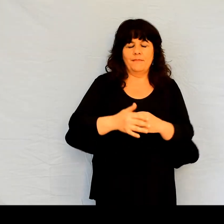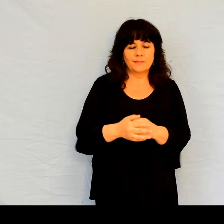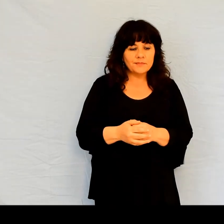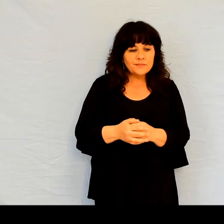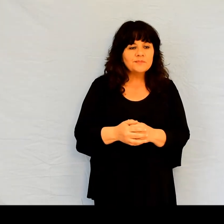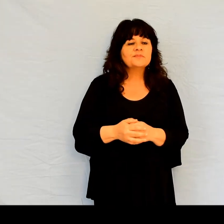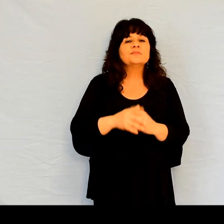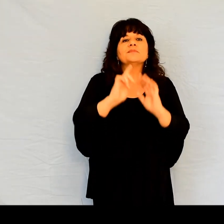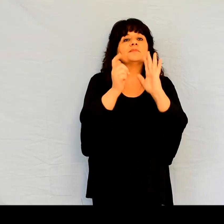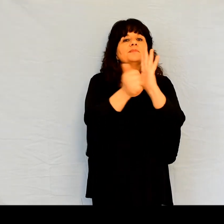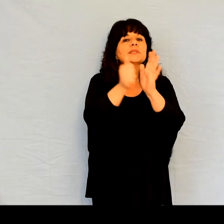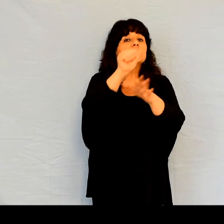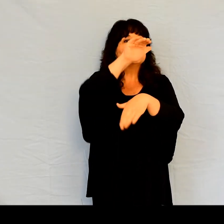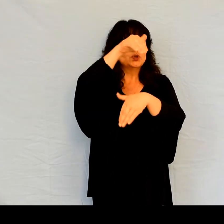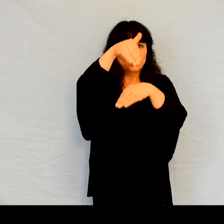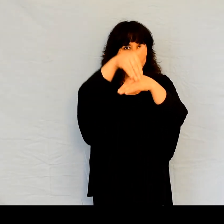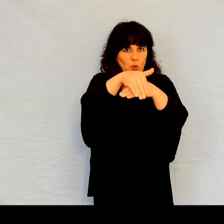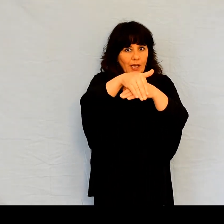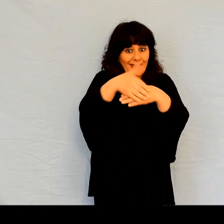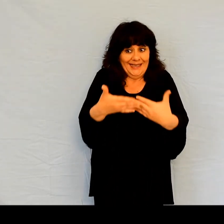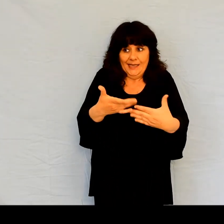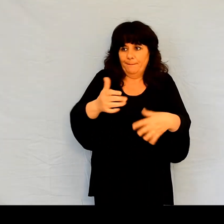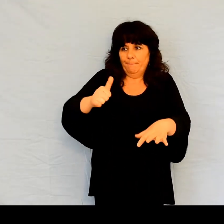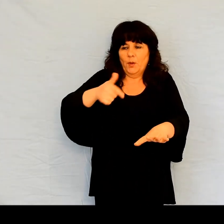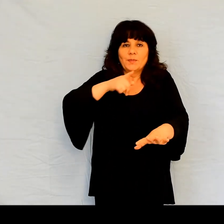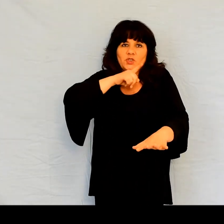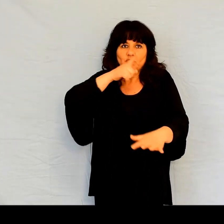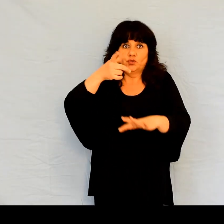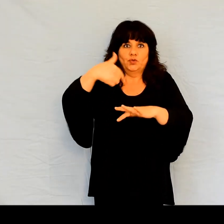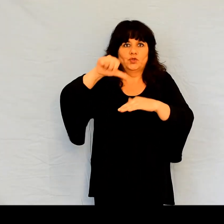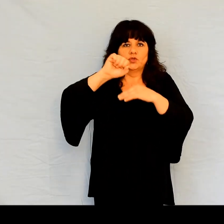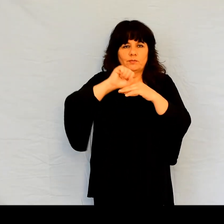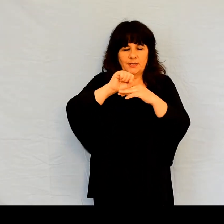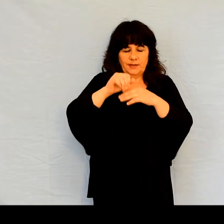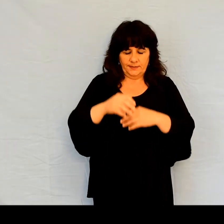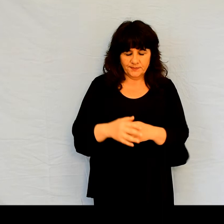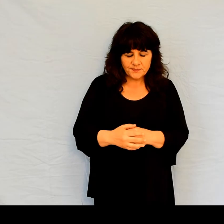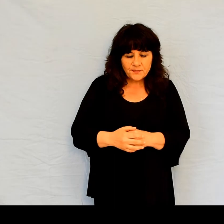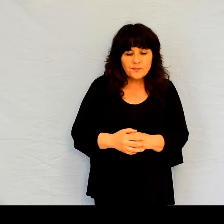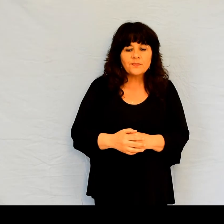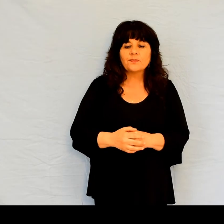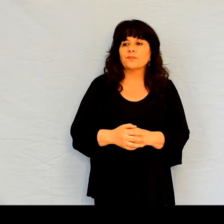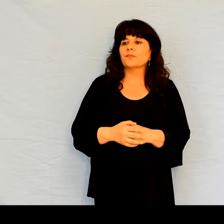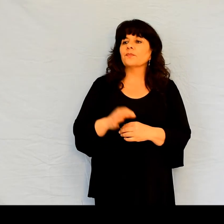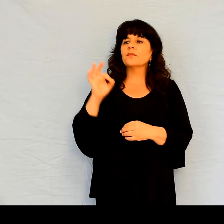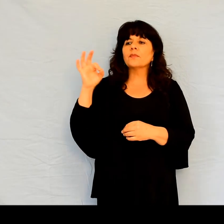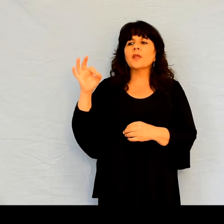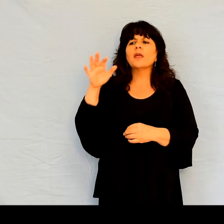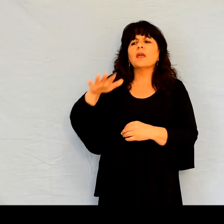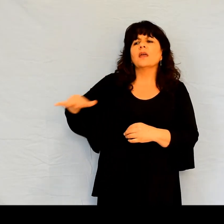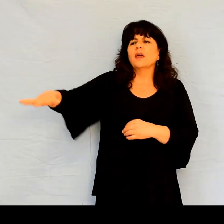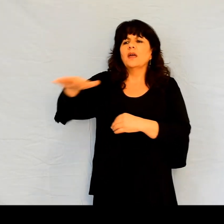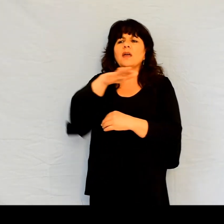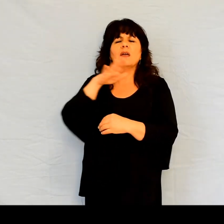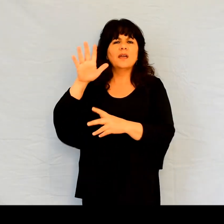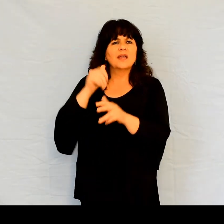Le soir venu, en ce premier jour de la semaine, alors que les portes du lieu où se trouvaient les disciples